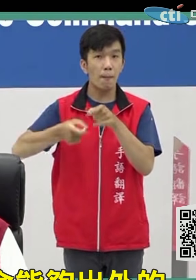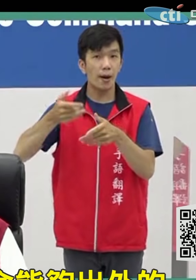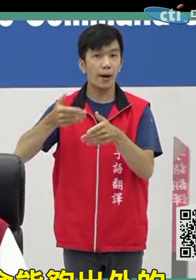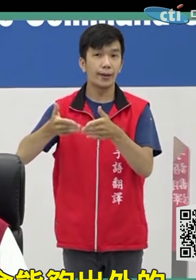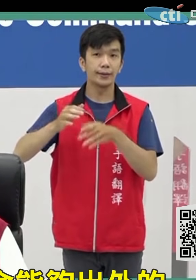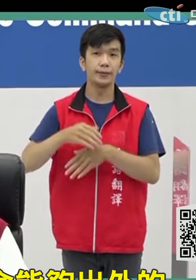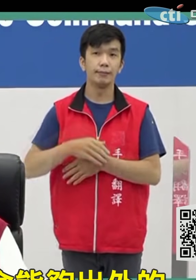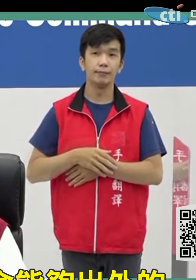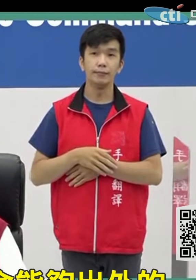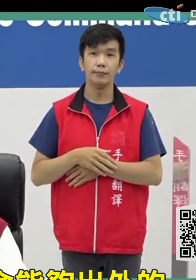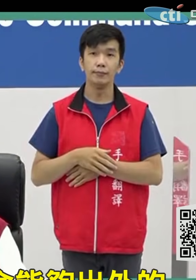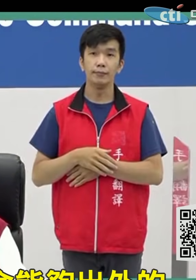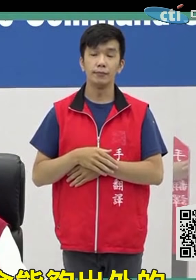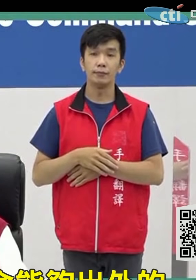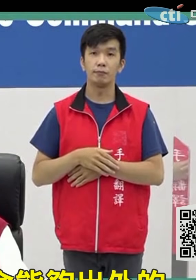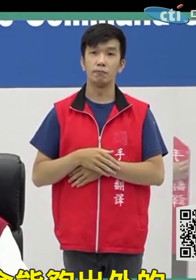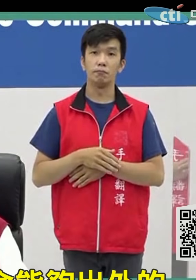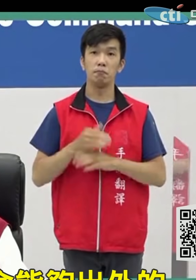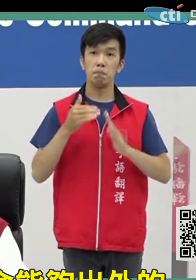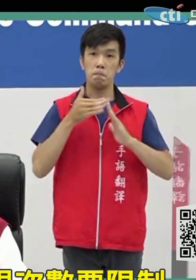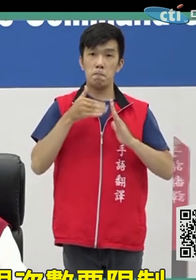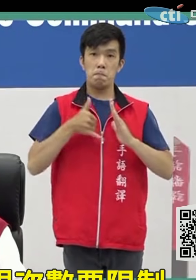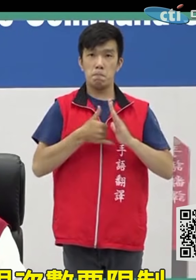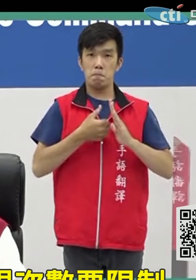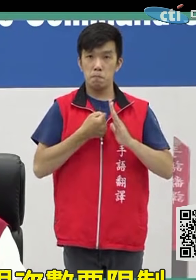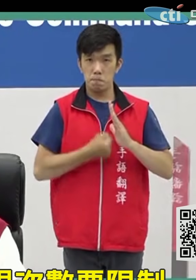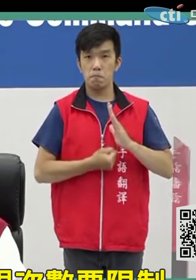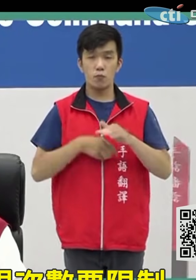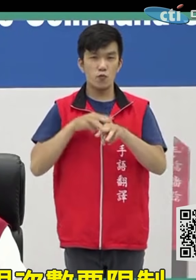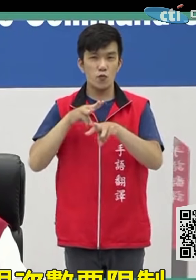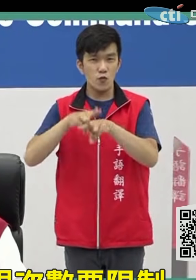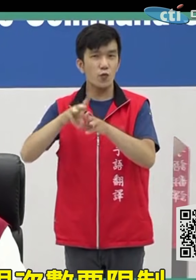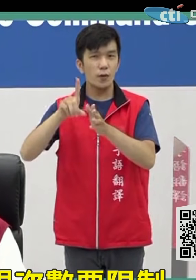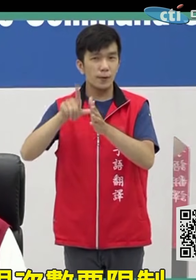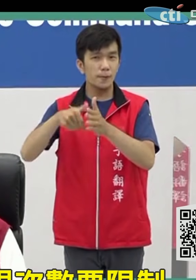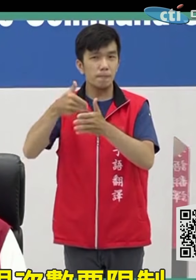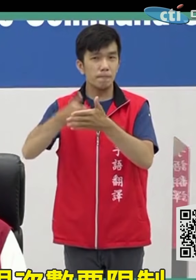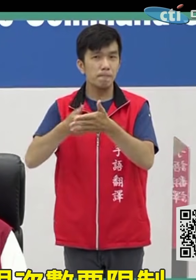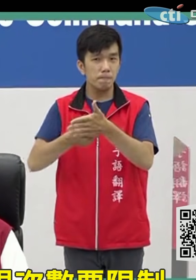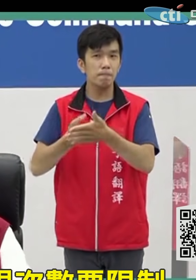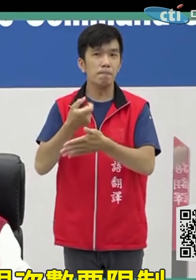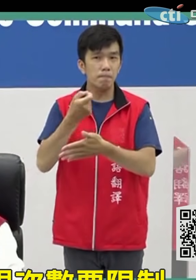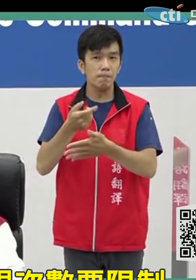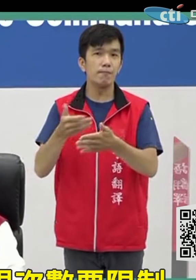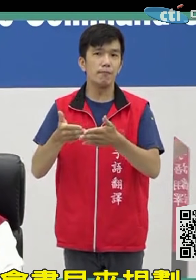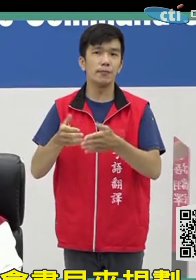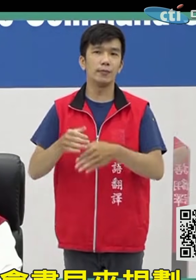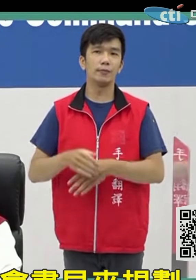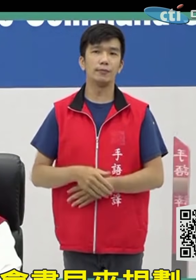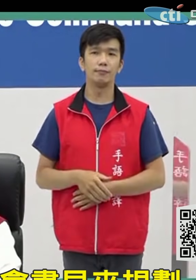期间能够出外的这个时间跟次数要限制，那